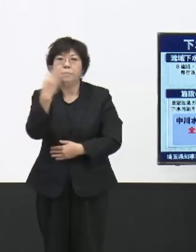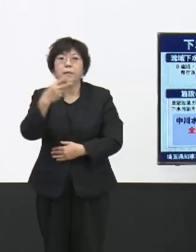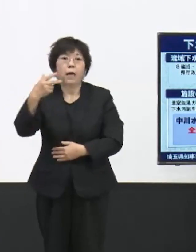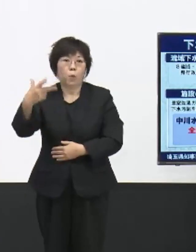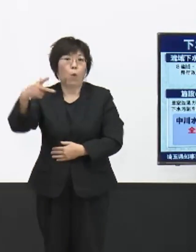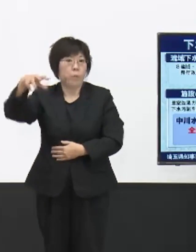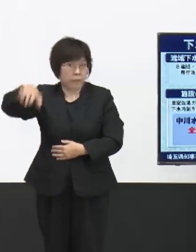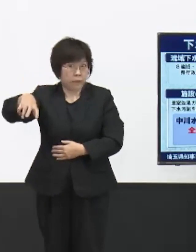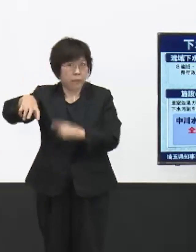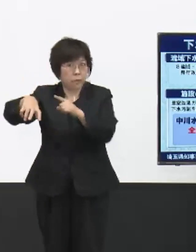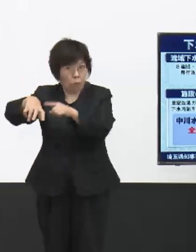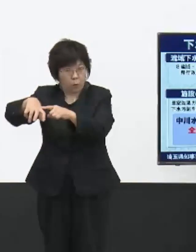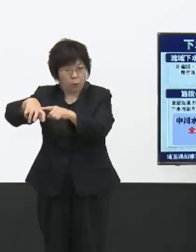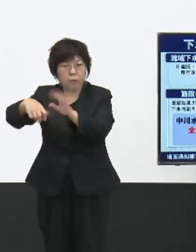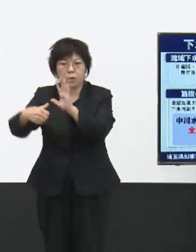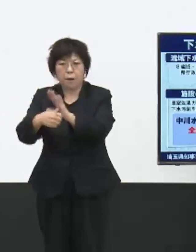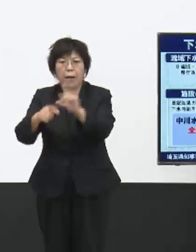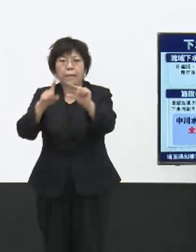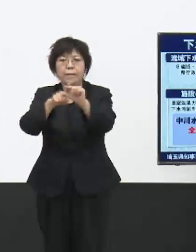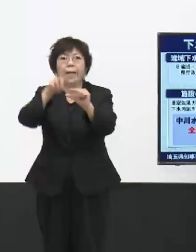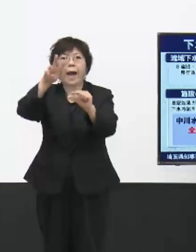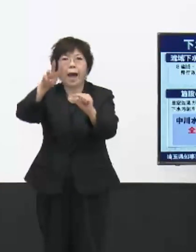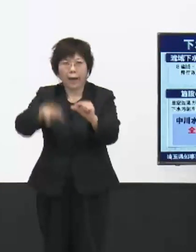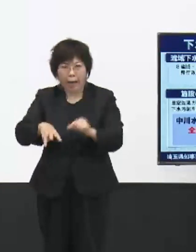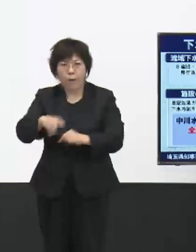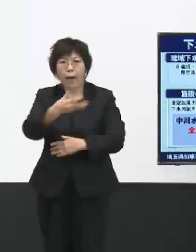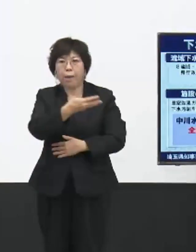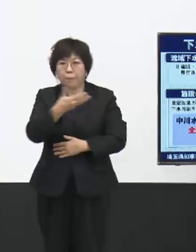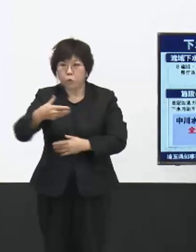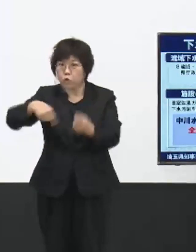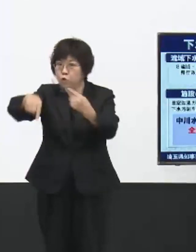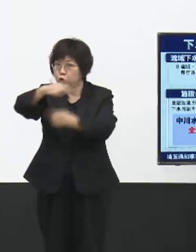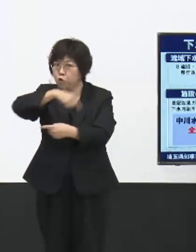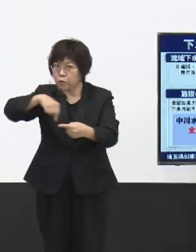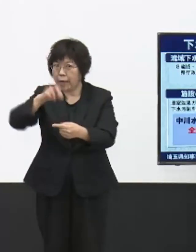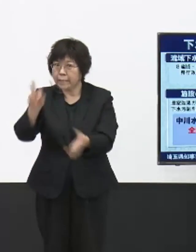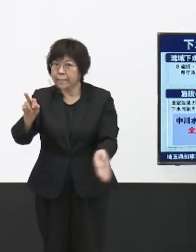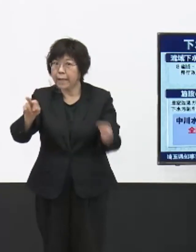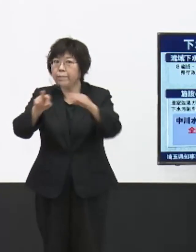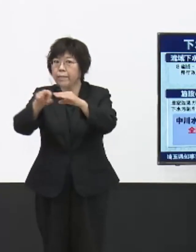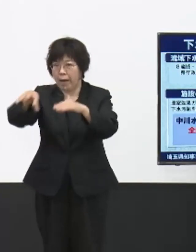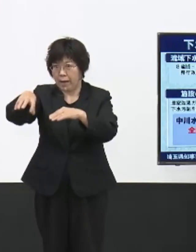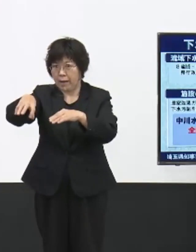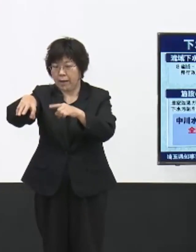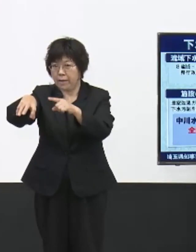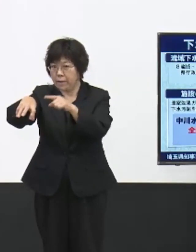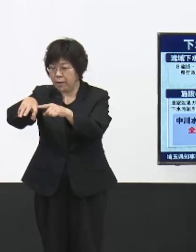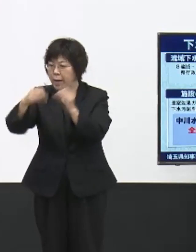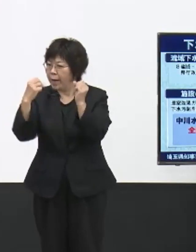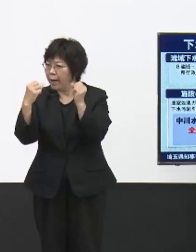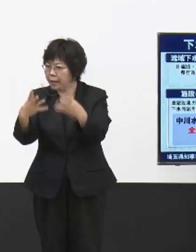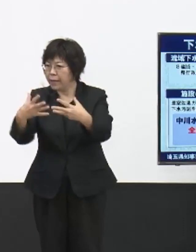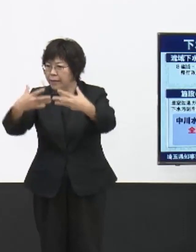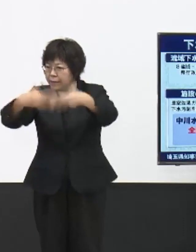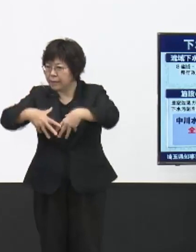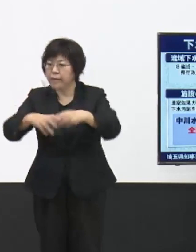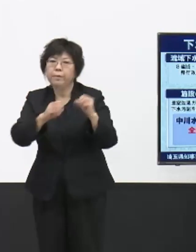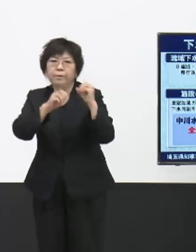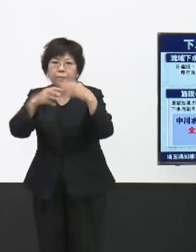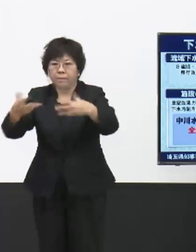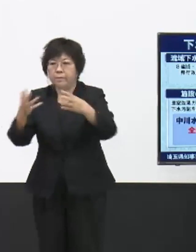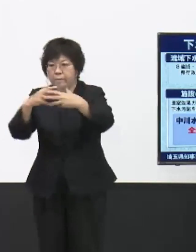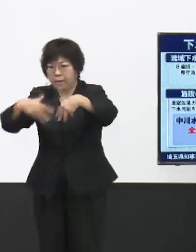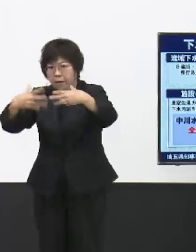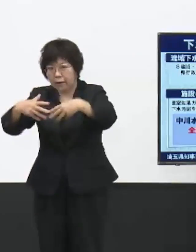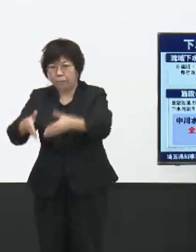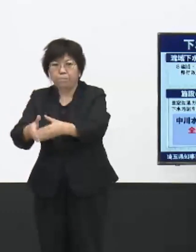場中川水循環センター内において、県が設置した汚泥を消化